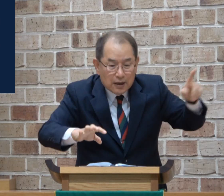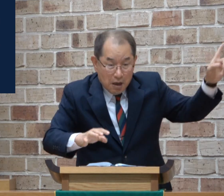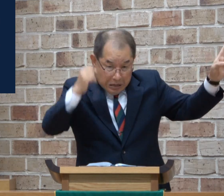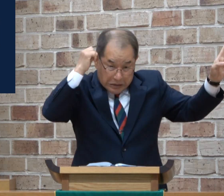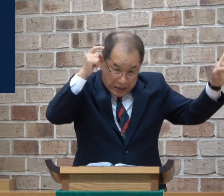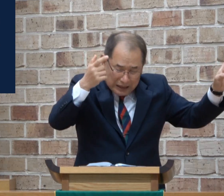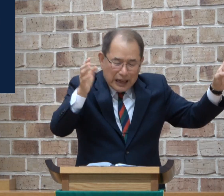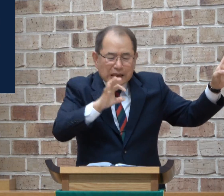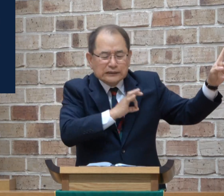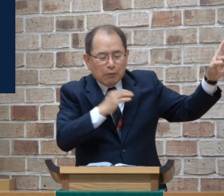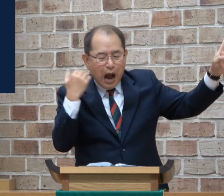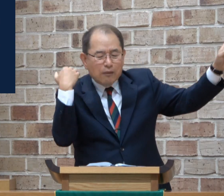정말